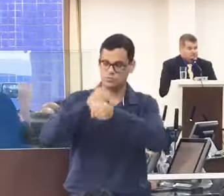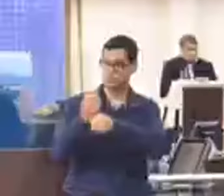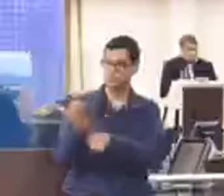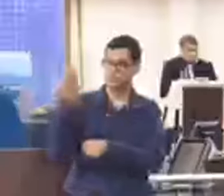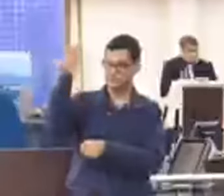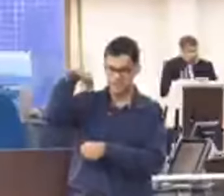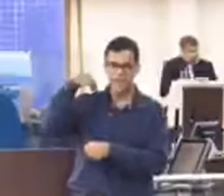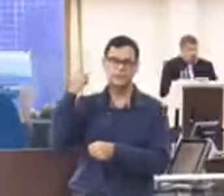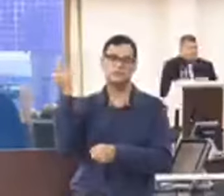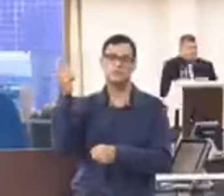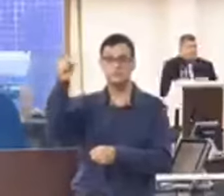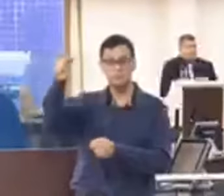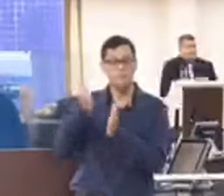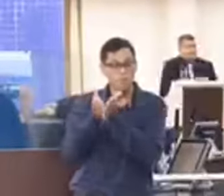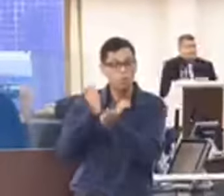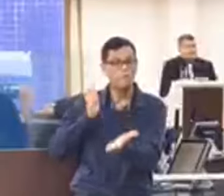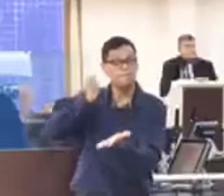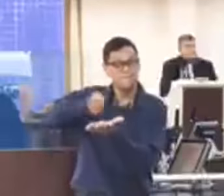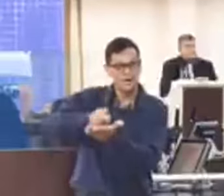milhões de reais,